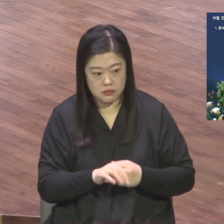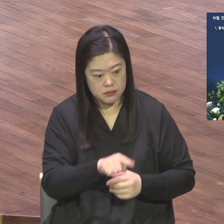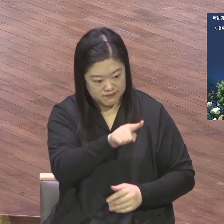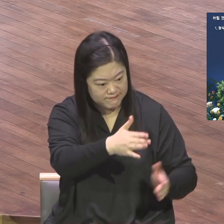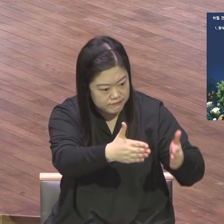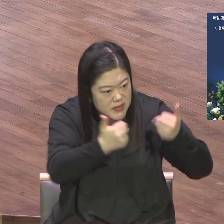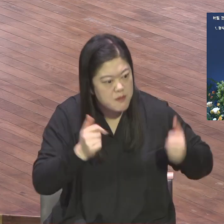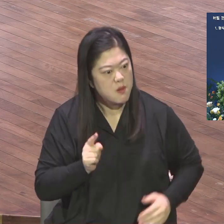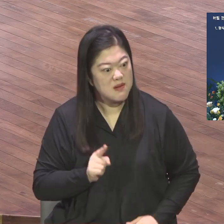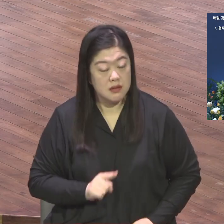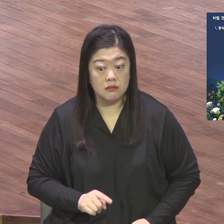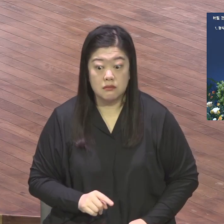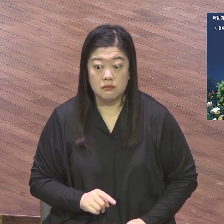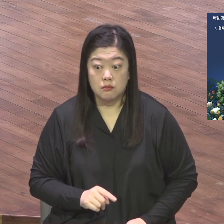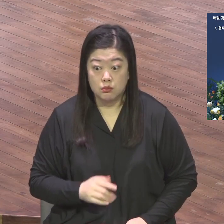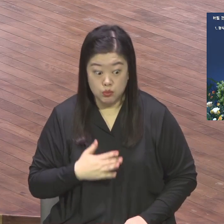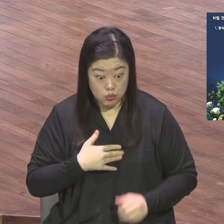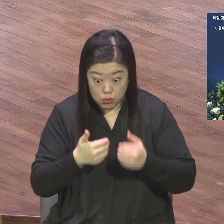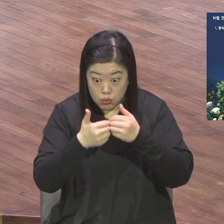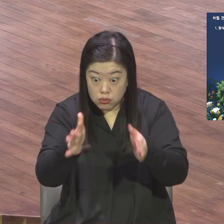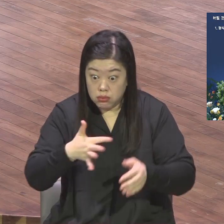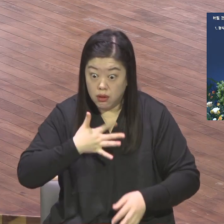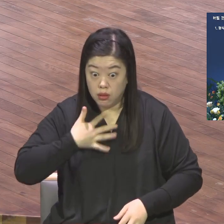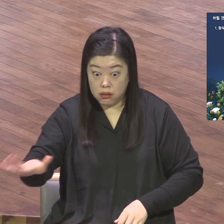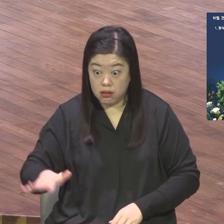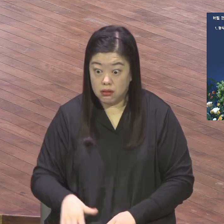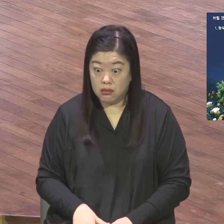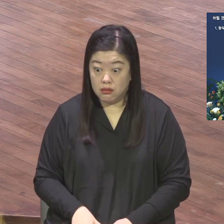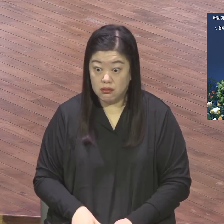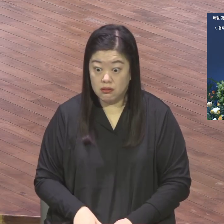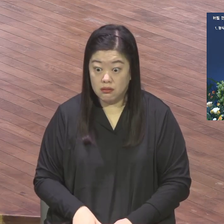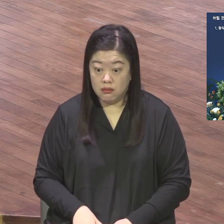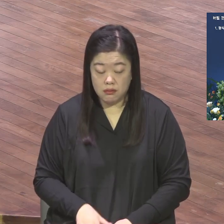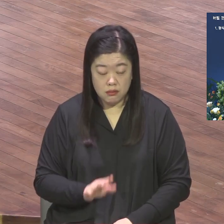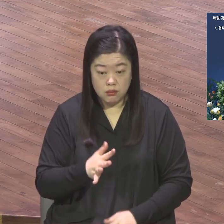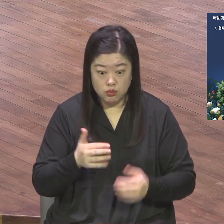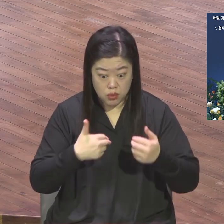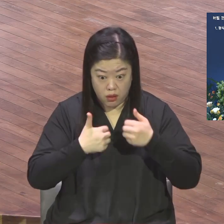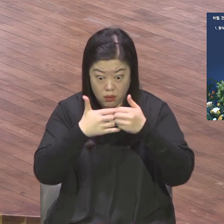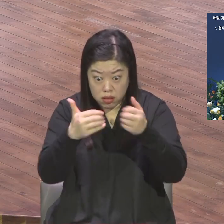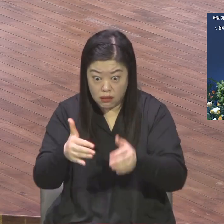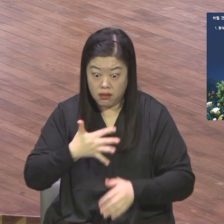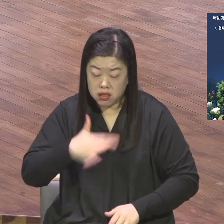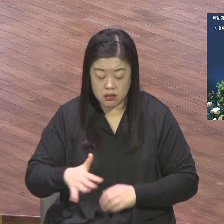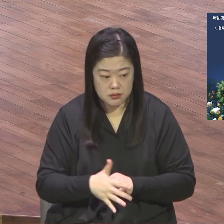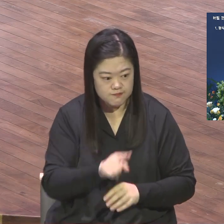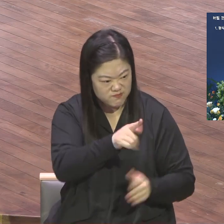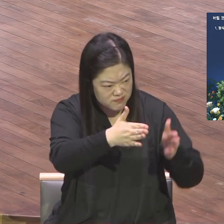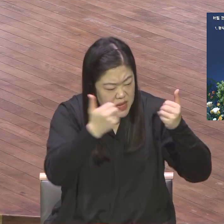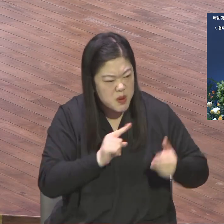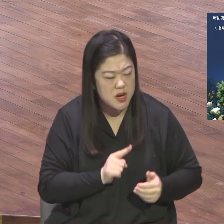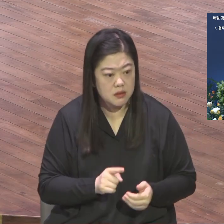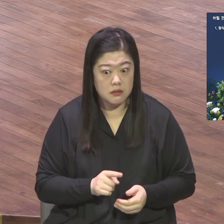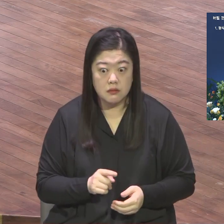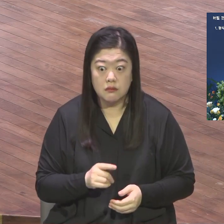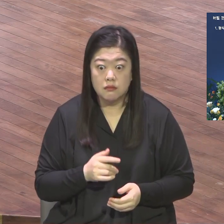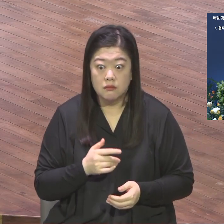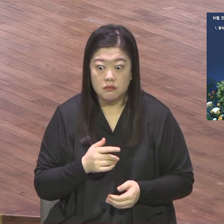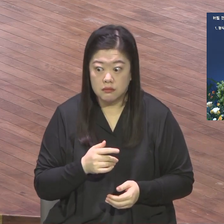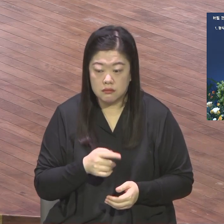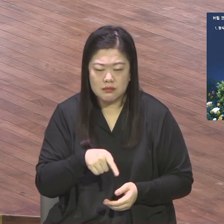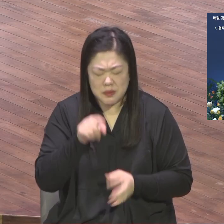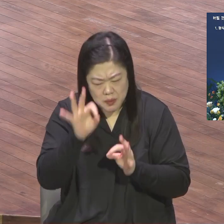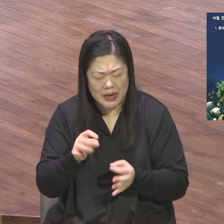터져버려요. 금세 화를 내. 금세 시험 들어. 금세 낙심해. 이 전부 율법이에요. 율법 체질이에요, 체질.